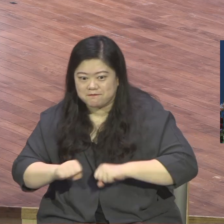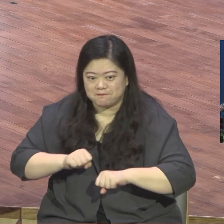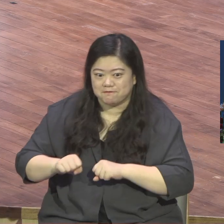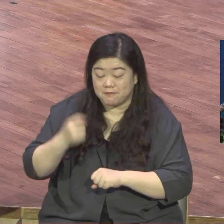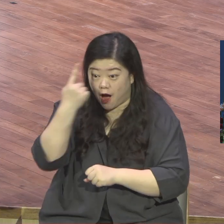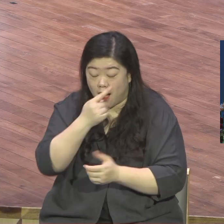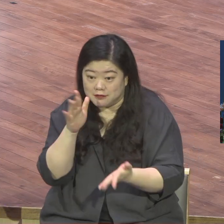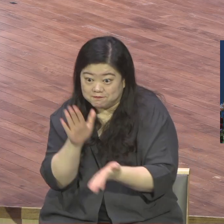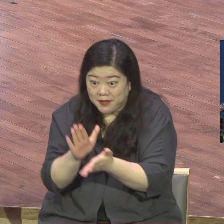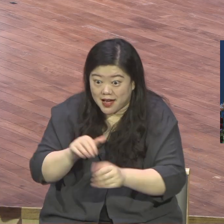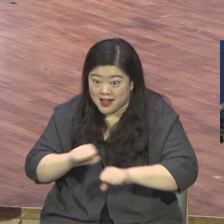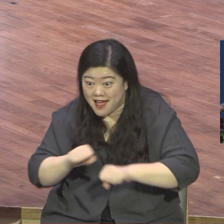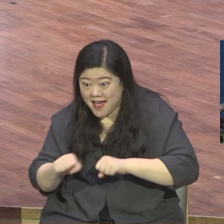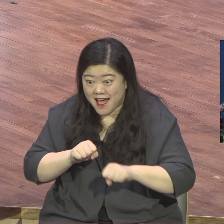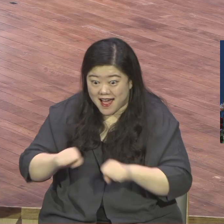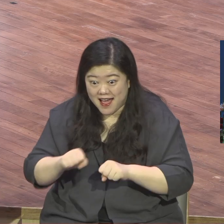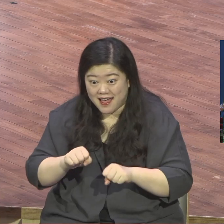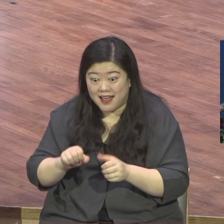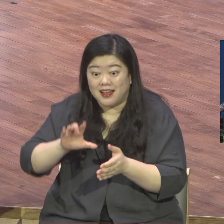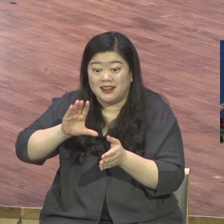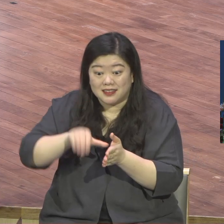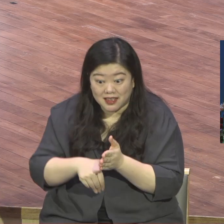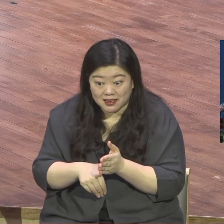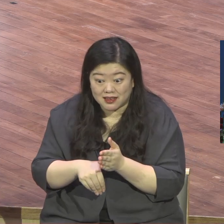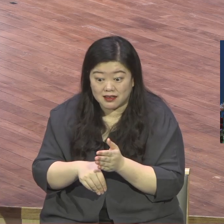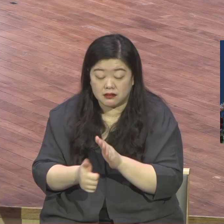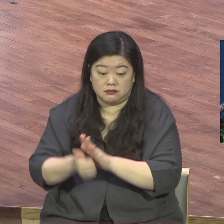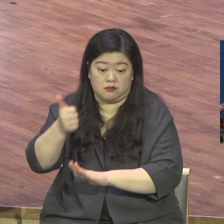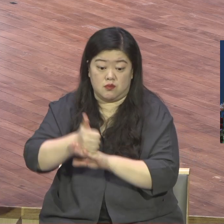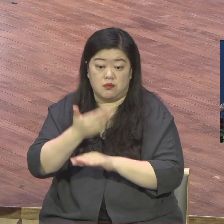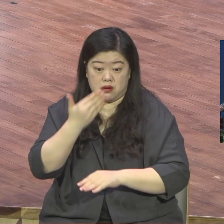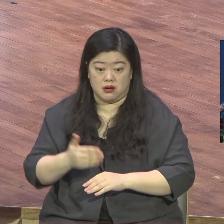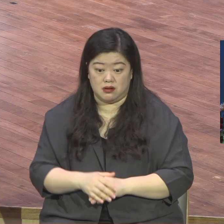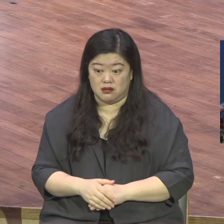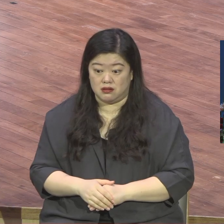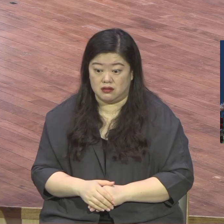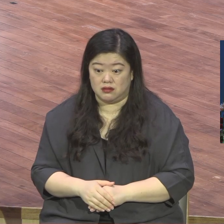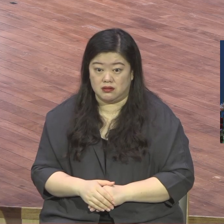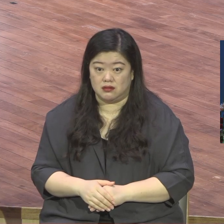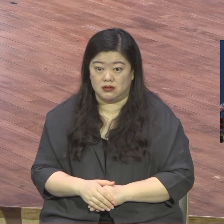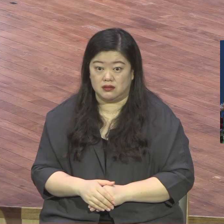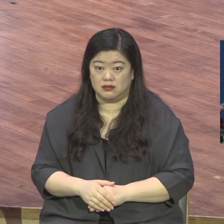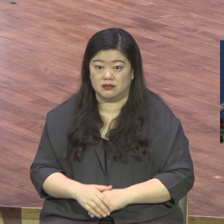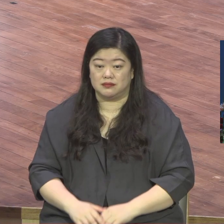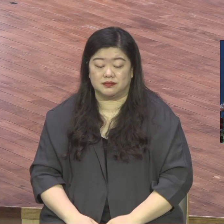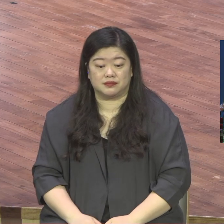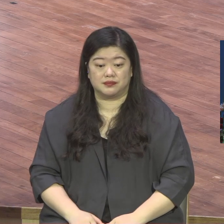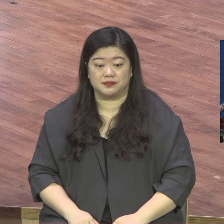이 하나님 앞에 쓰임받게 된 것이 열정해보겠거든. 나 열정 있는지도 몰라서 그때는